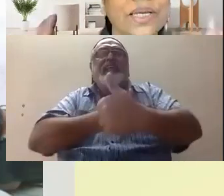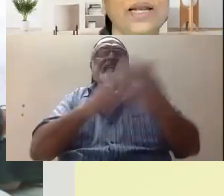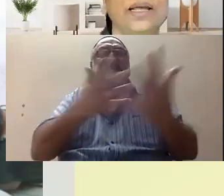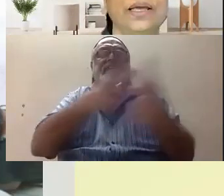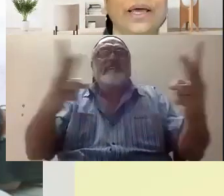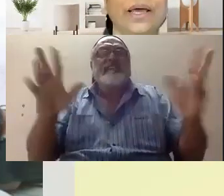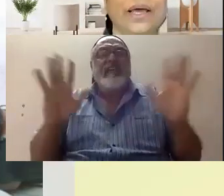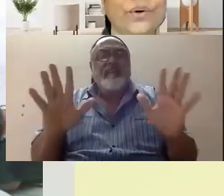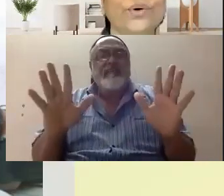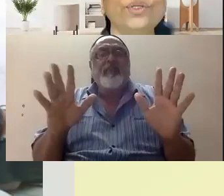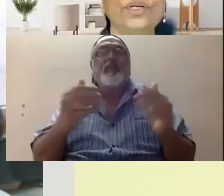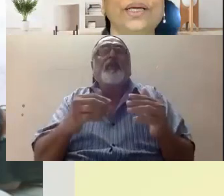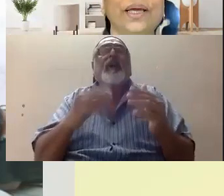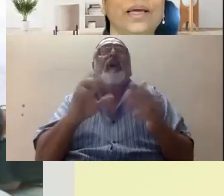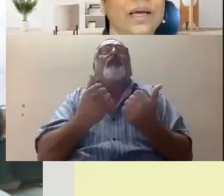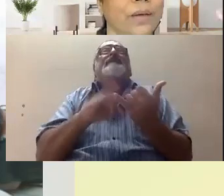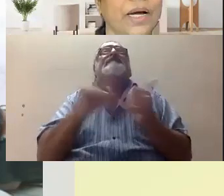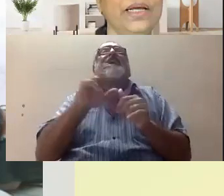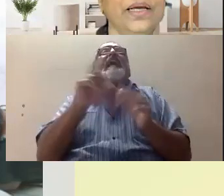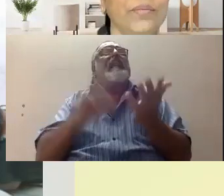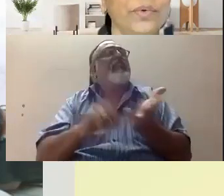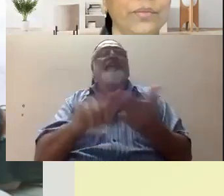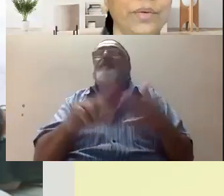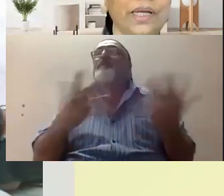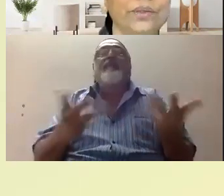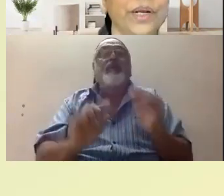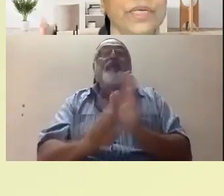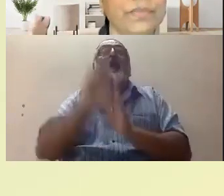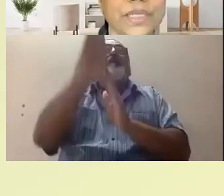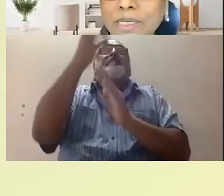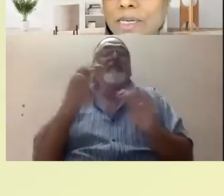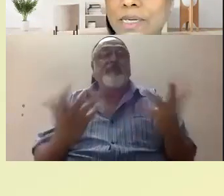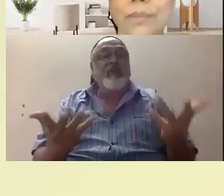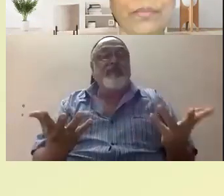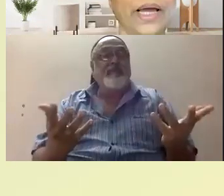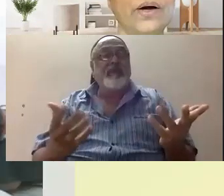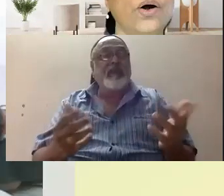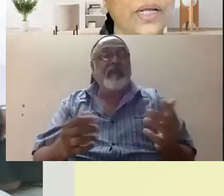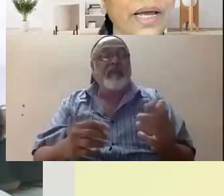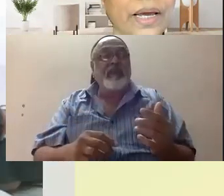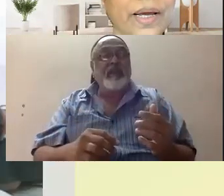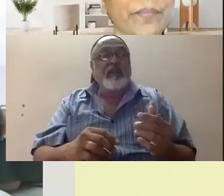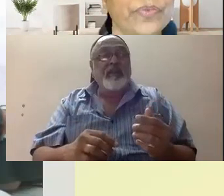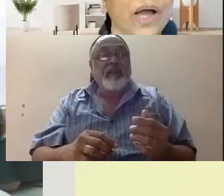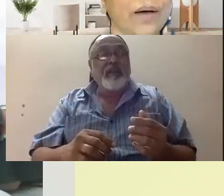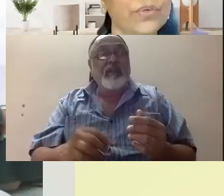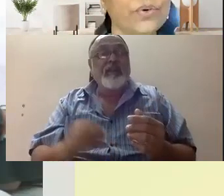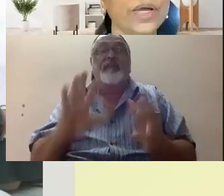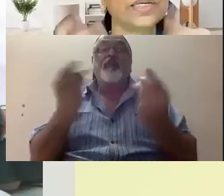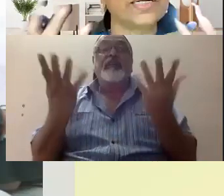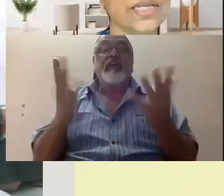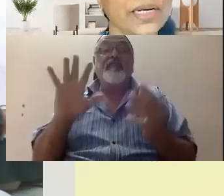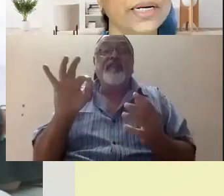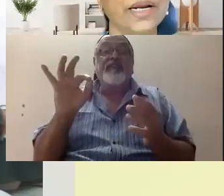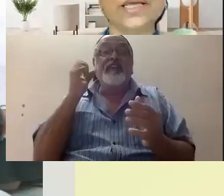उसकी स्केल नहीं है, ग्रोथ नहीं है. अब कल ही आपको मैं बता दूं मेरे पास 50,000 बैग का ऑर्डर आया है. अब उसको